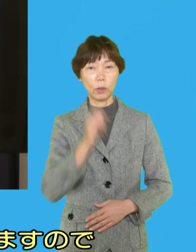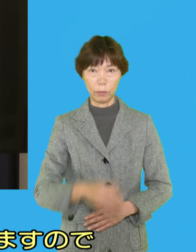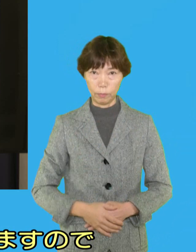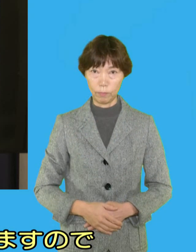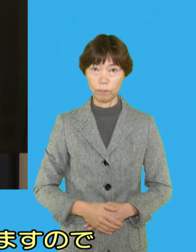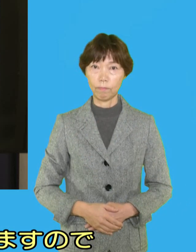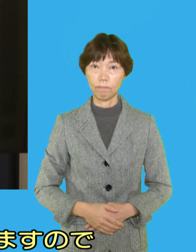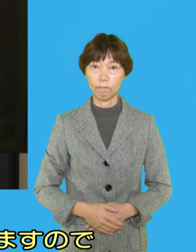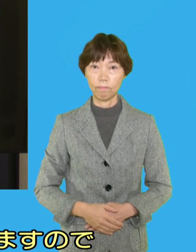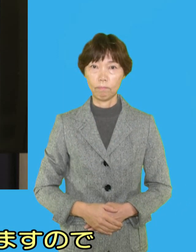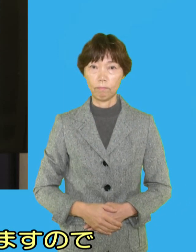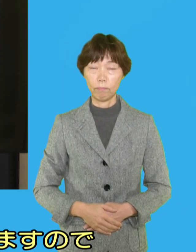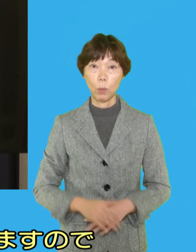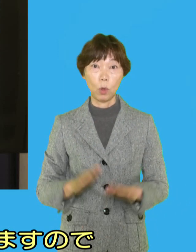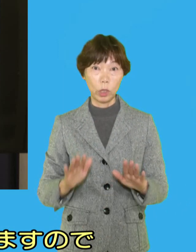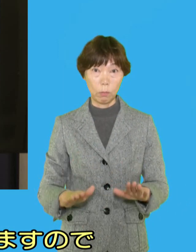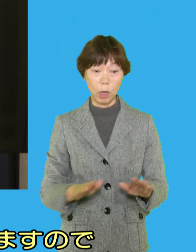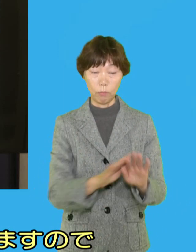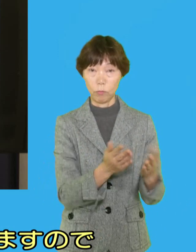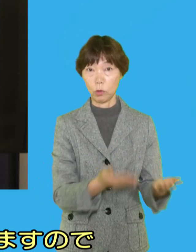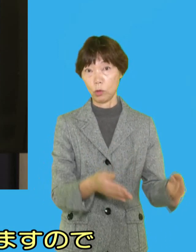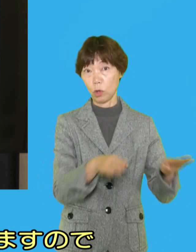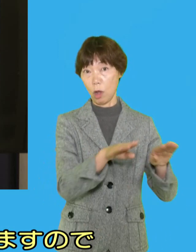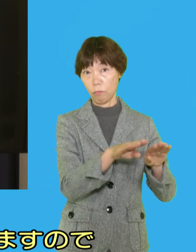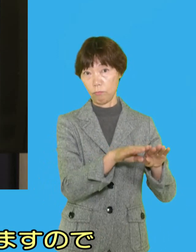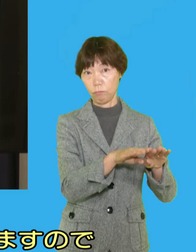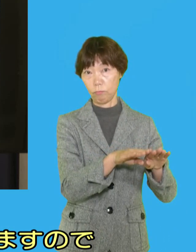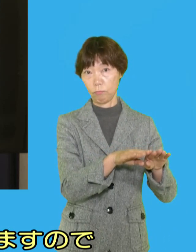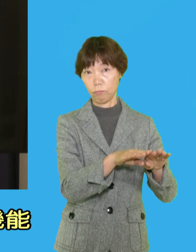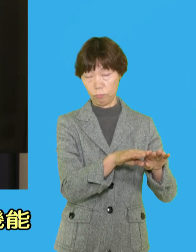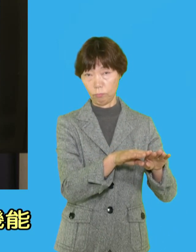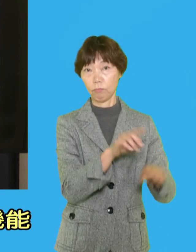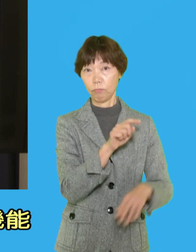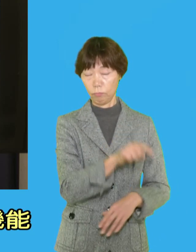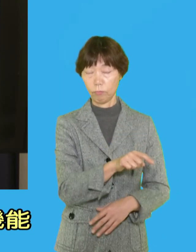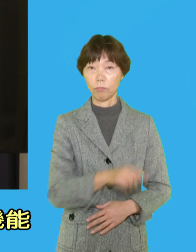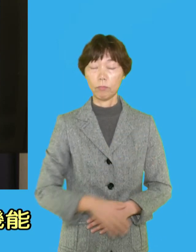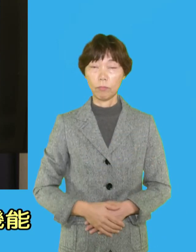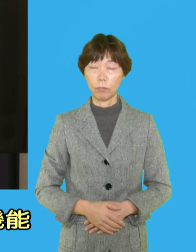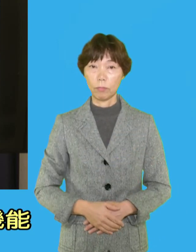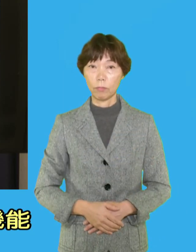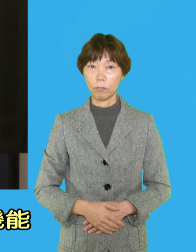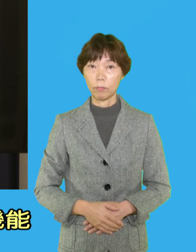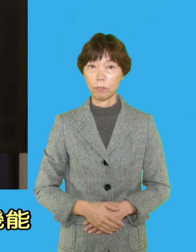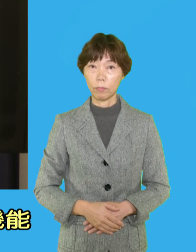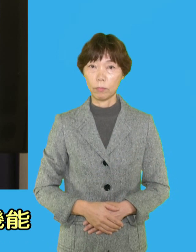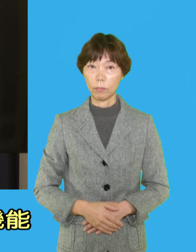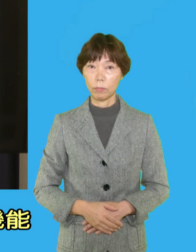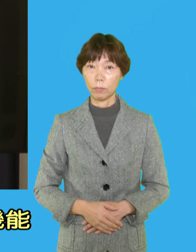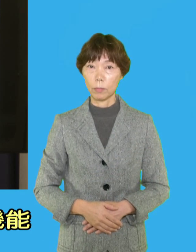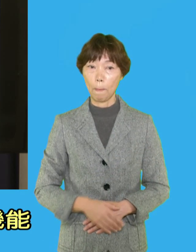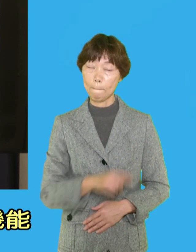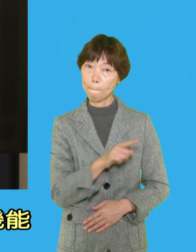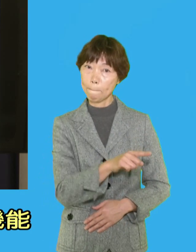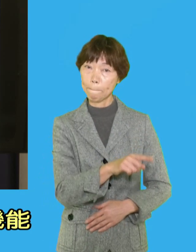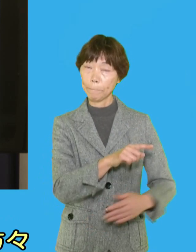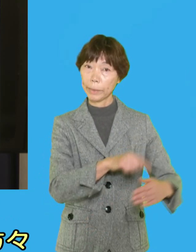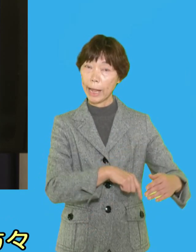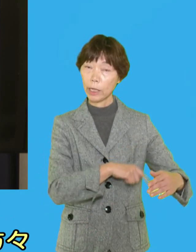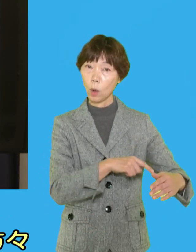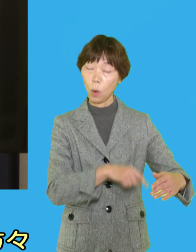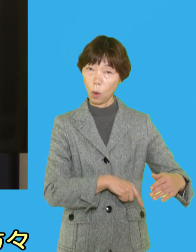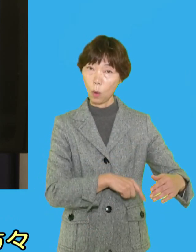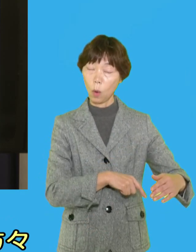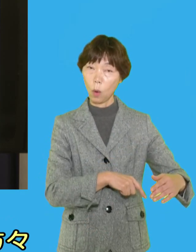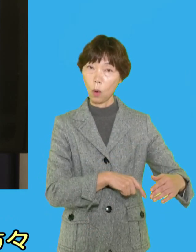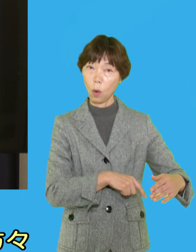今図書館として活用している場所がありますので、今のその中央図書館の機能というよりも